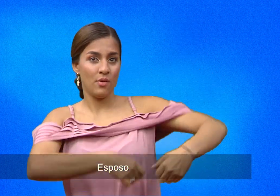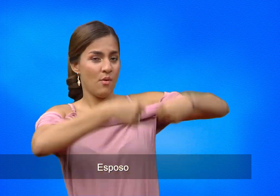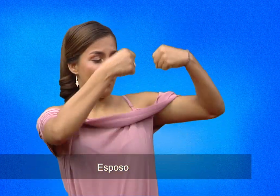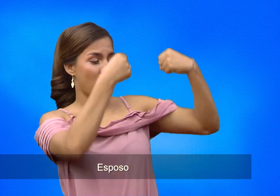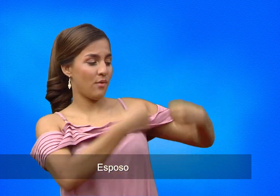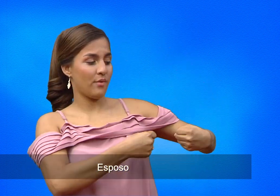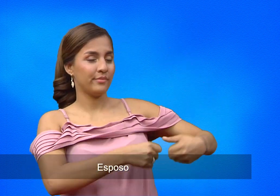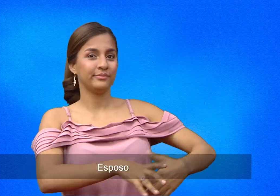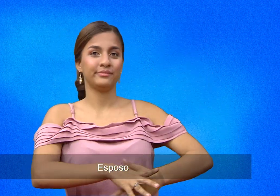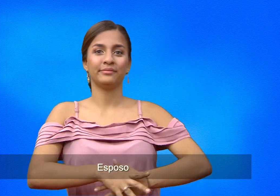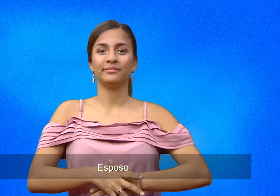y esposo